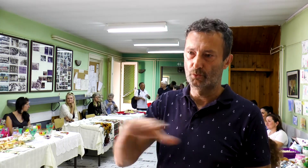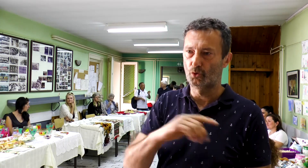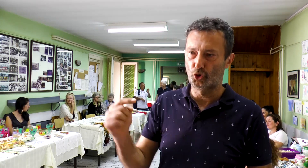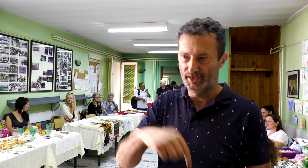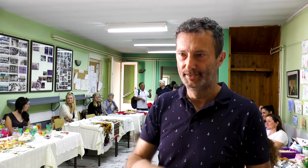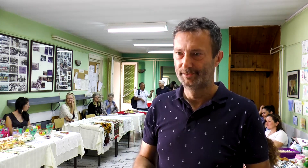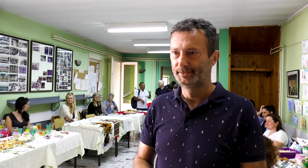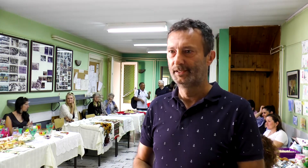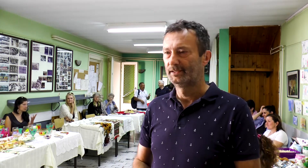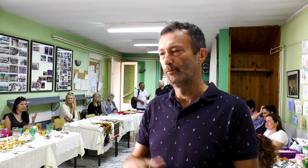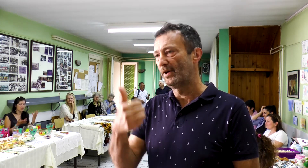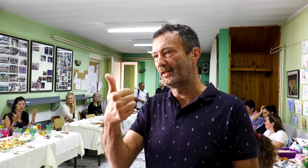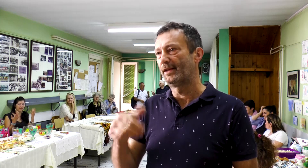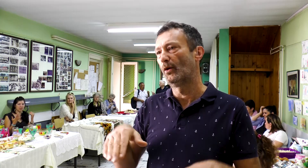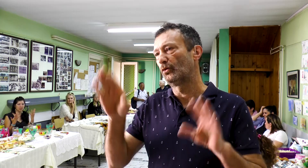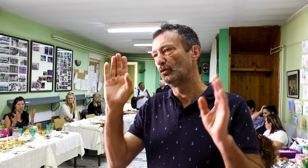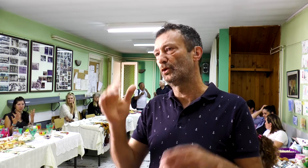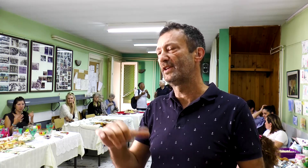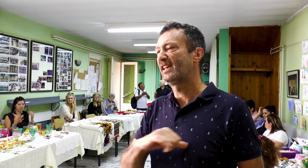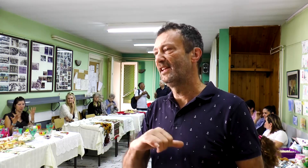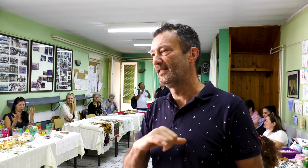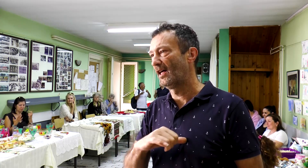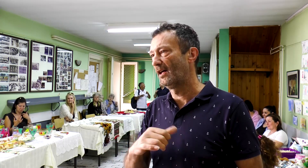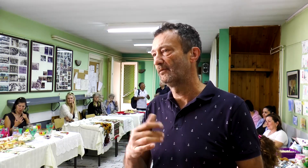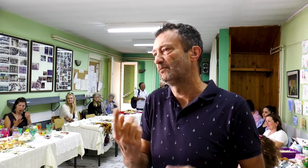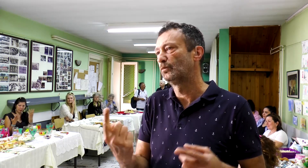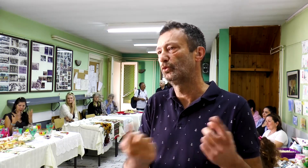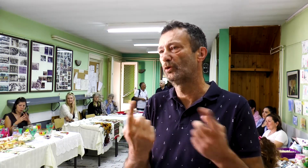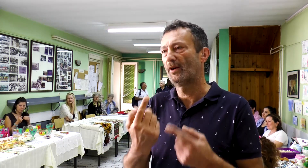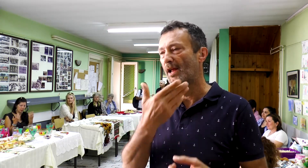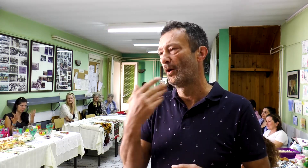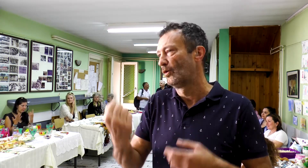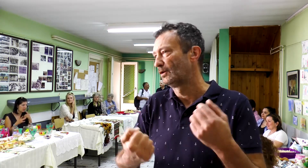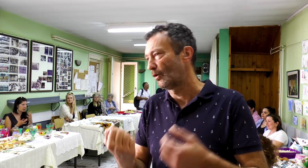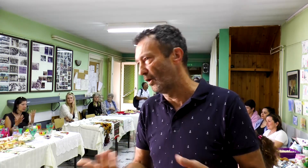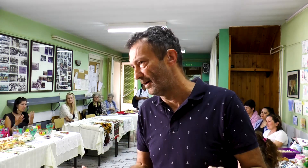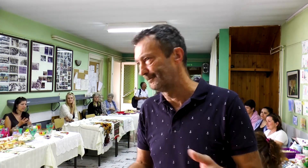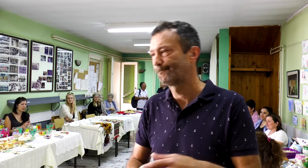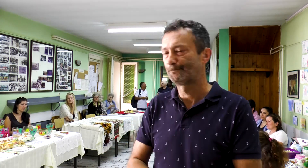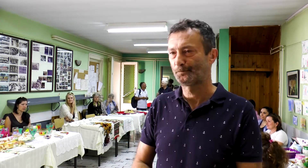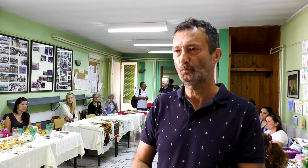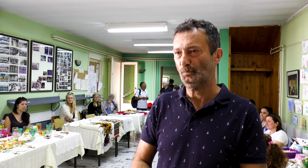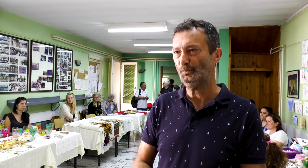ekipa, odnosno organizacije iz Vojvodine koje su došle. Jedni su odustajali iz Kikinde zbog nekih